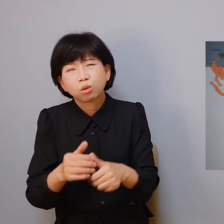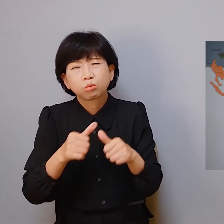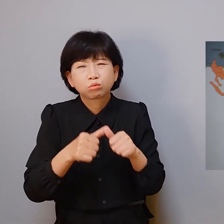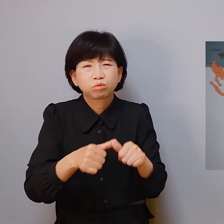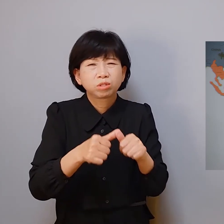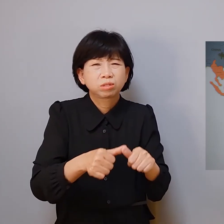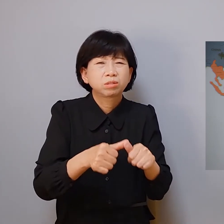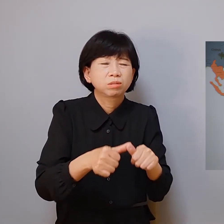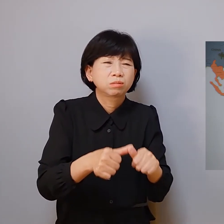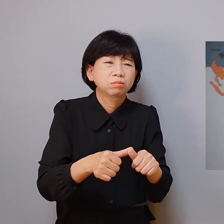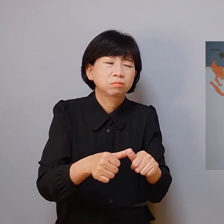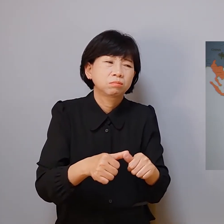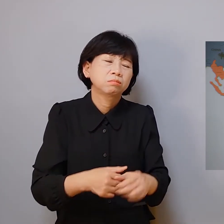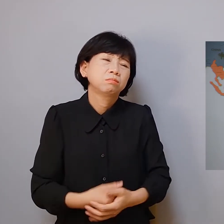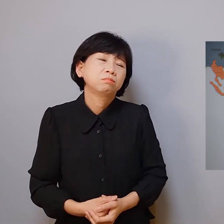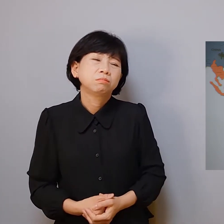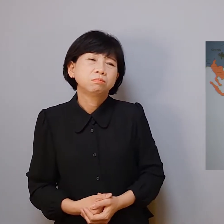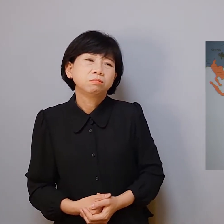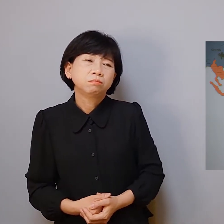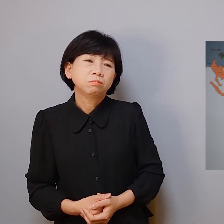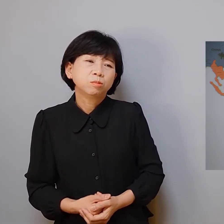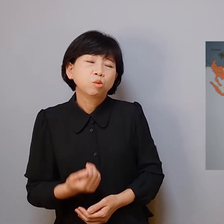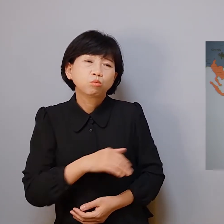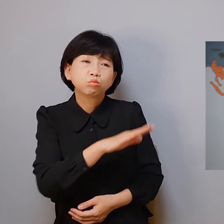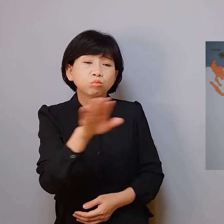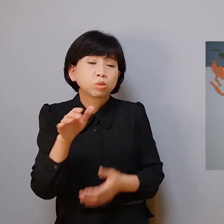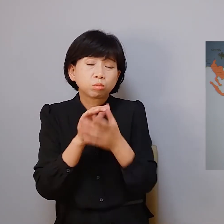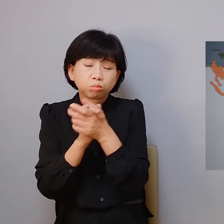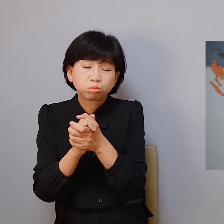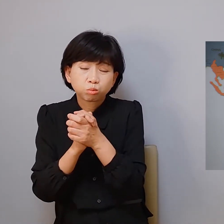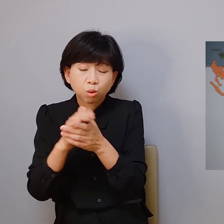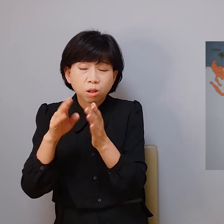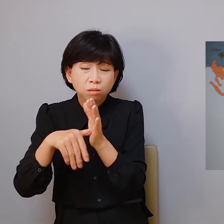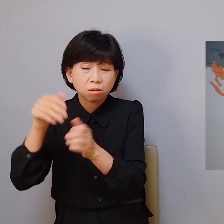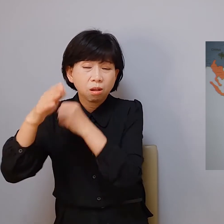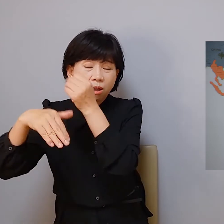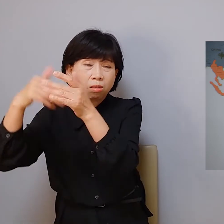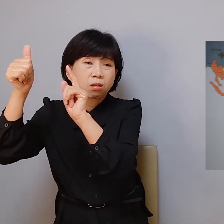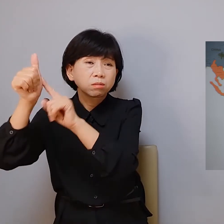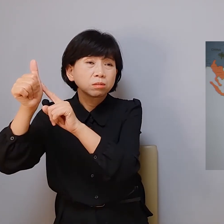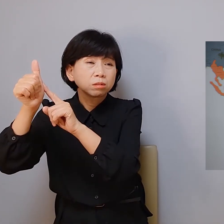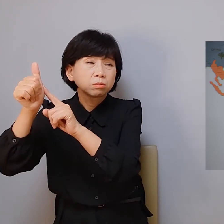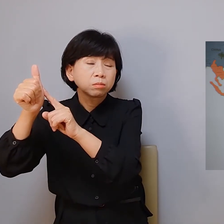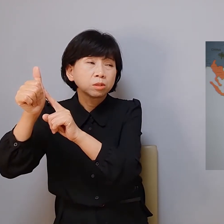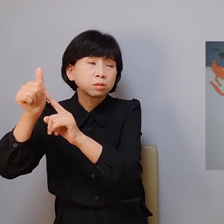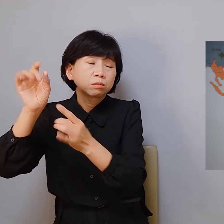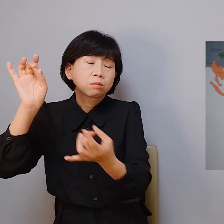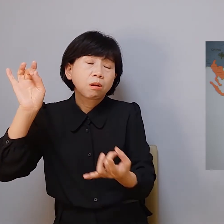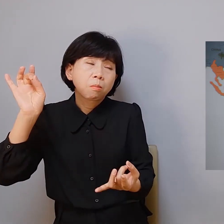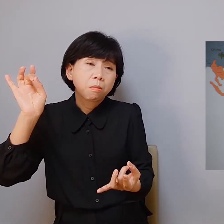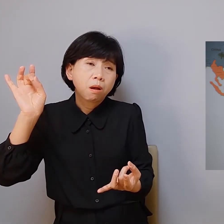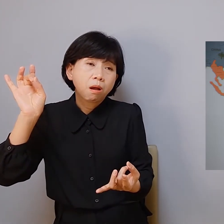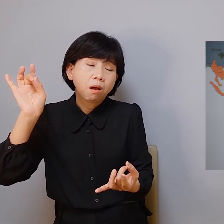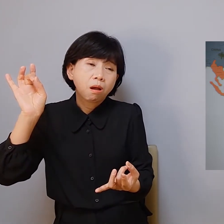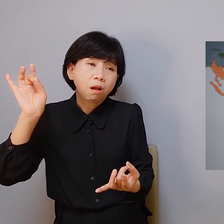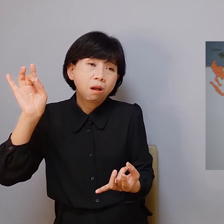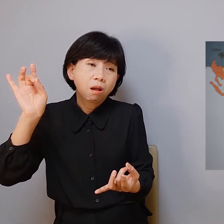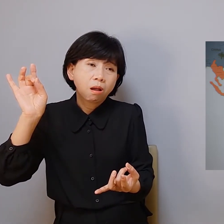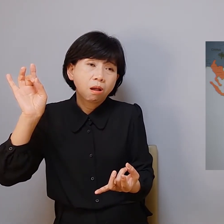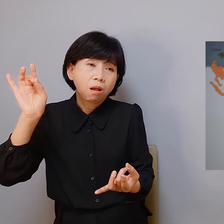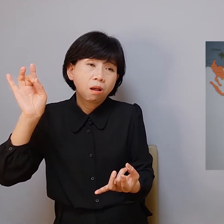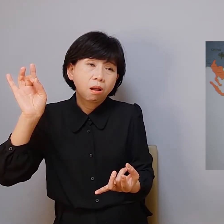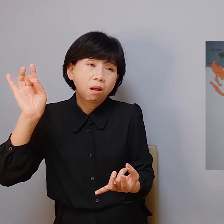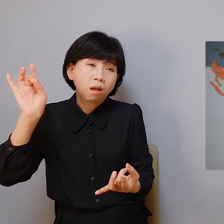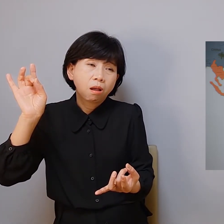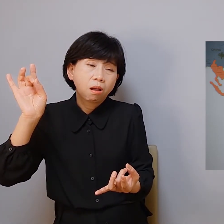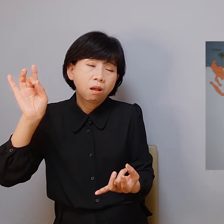씨름한다는 거죠. 사랑하는 성도 여러분, 왜 우리가 부르짖으면 하나님은 침묵하시거나 엉뚱하게